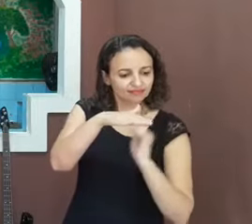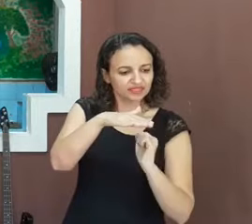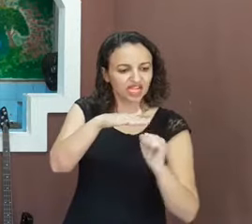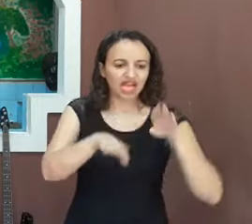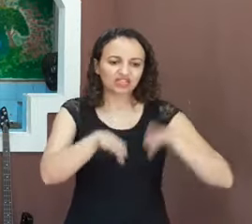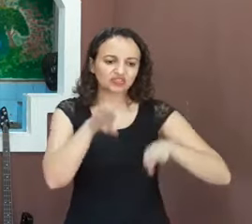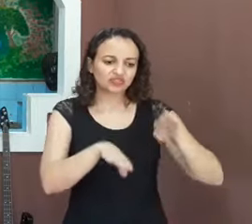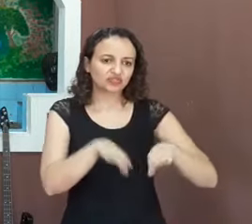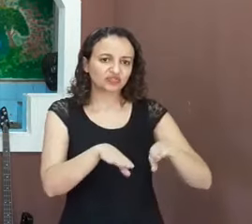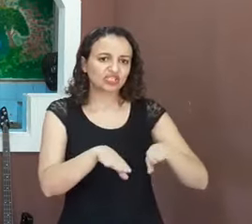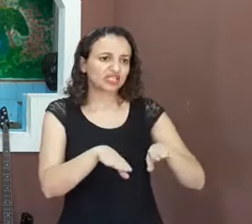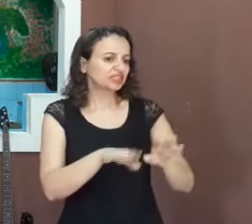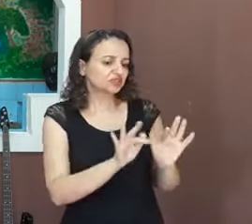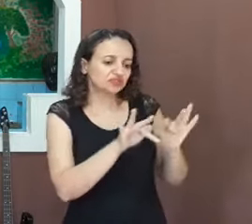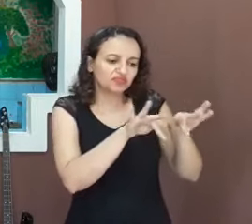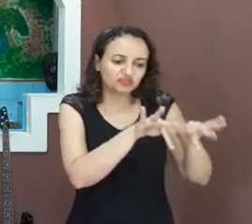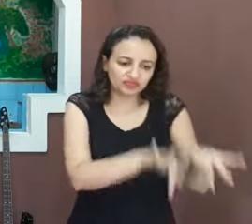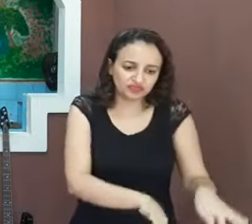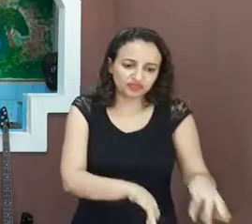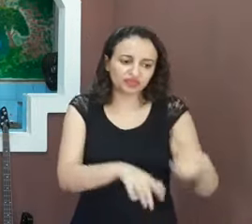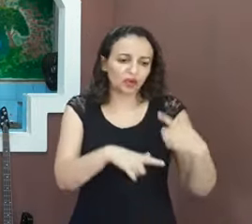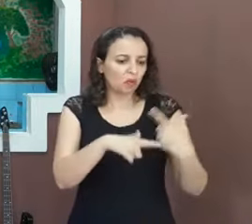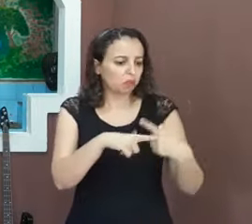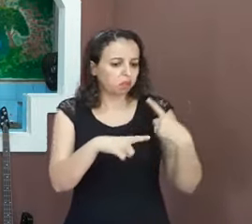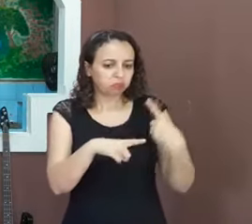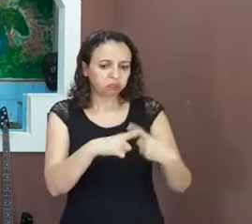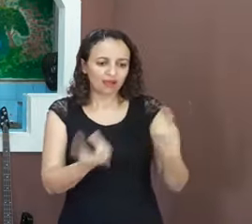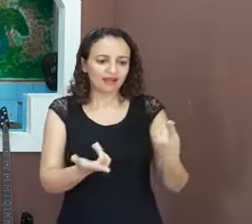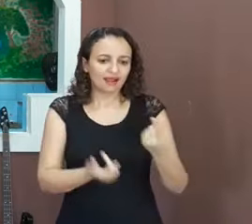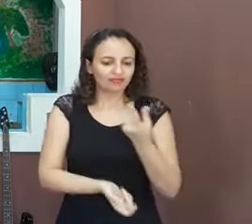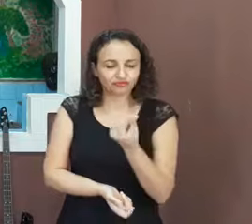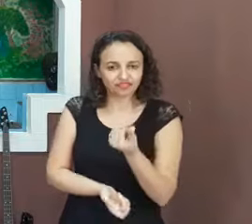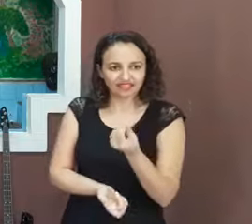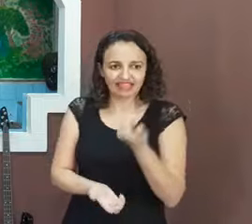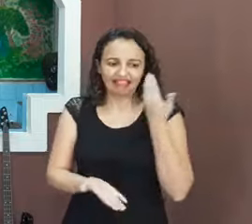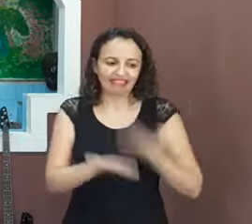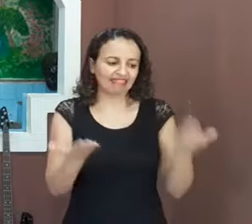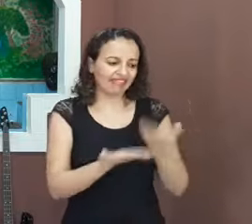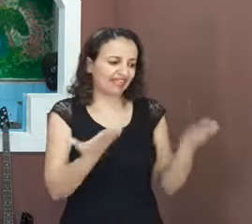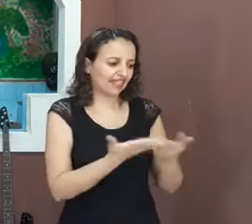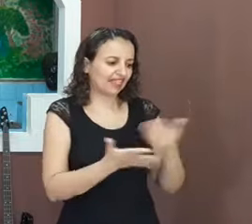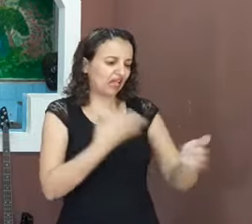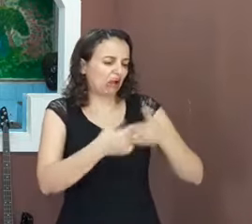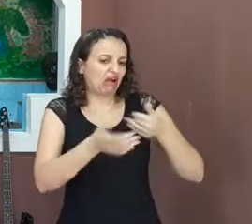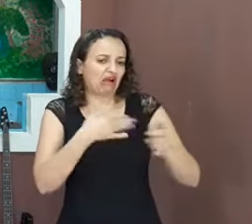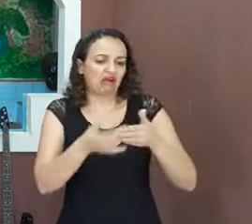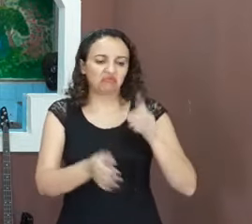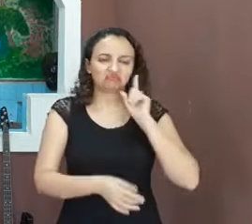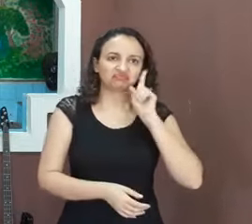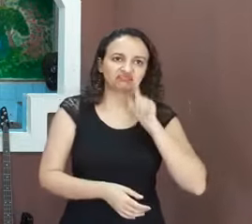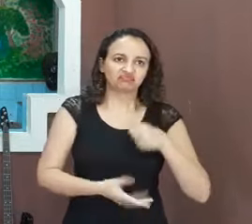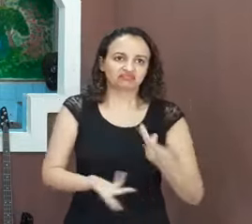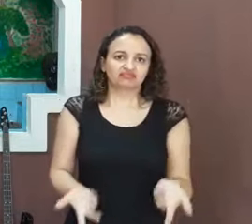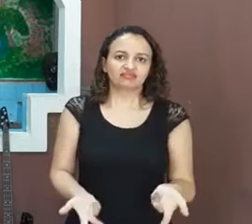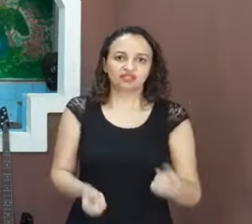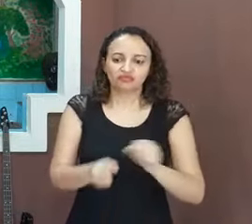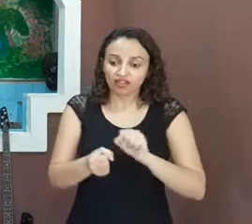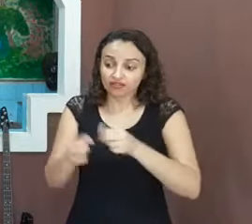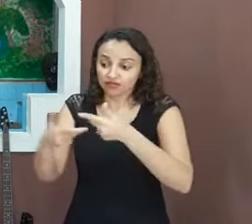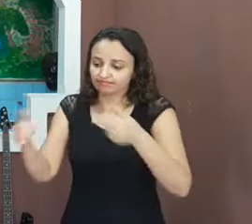quebrando porque usou os lucros de maneira fútil, gastou dissolutamente, não fez o que